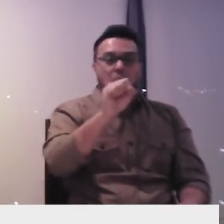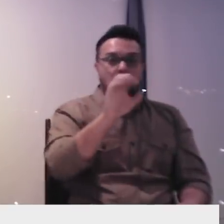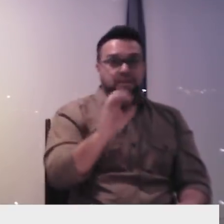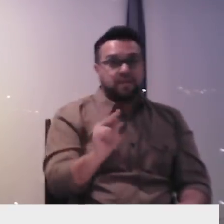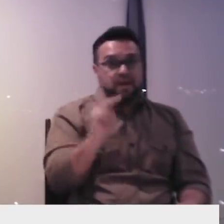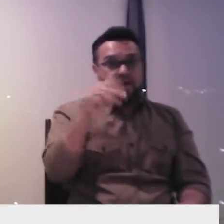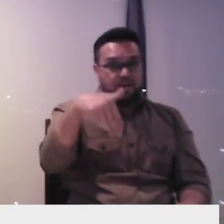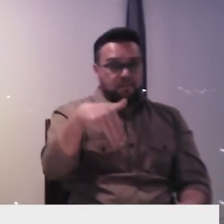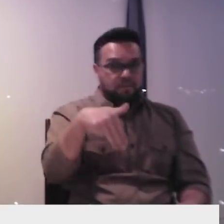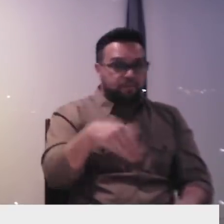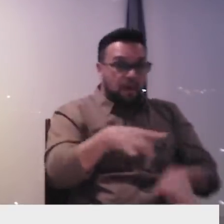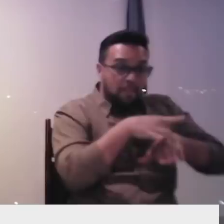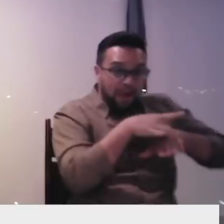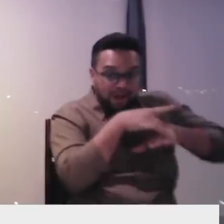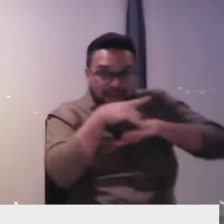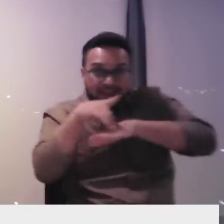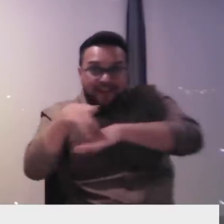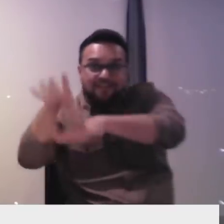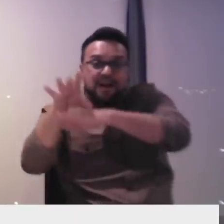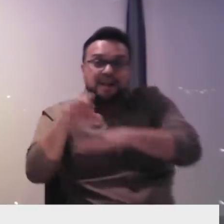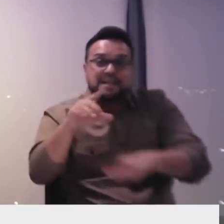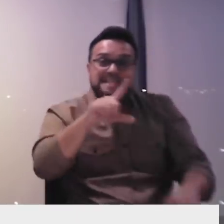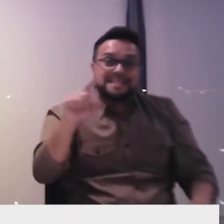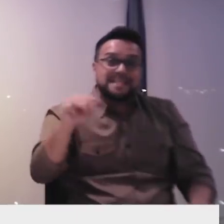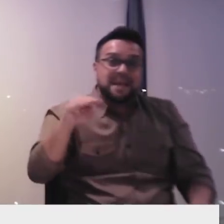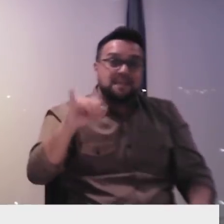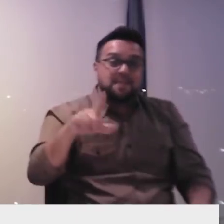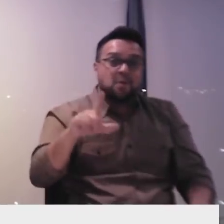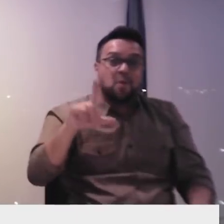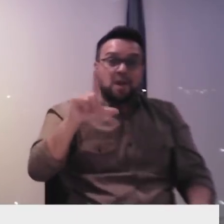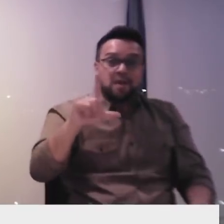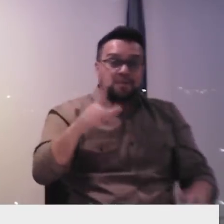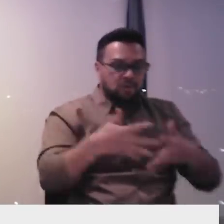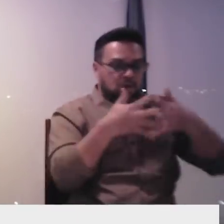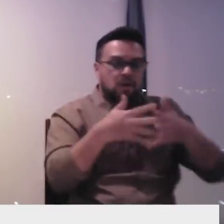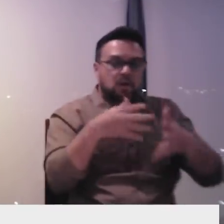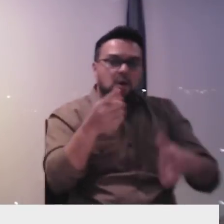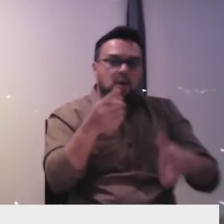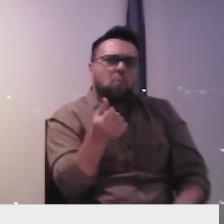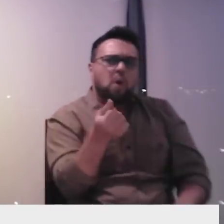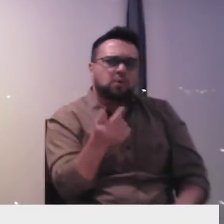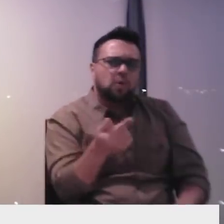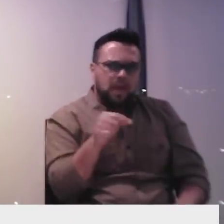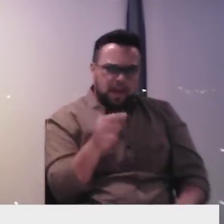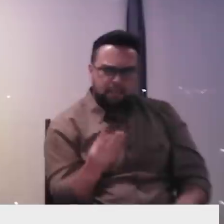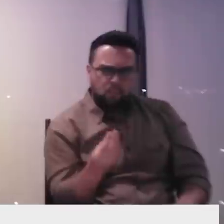100 mil litros, quanto aquele tanqueiro cobrou? É muito ou não é?